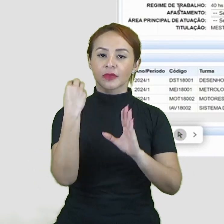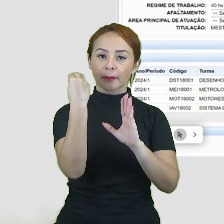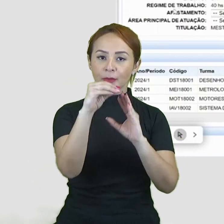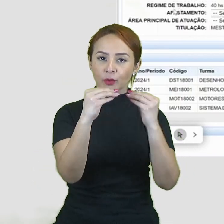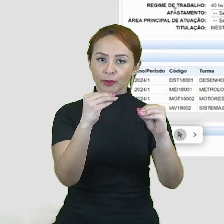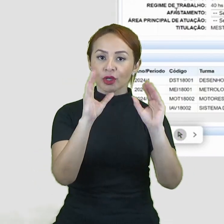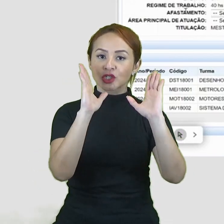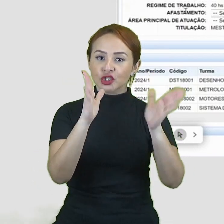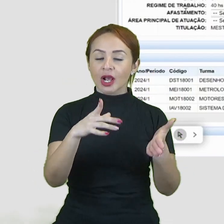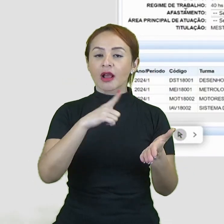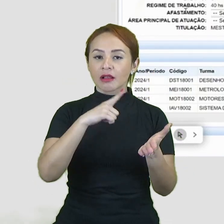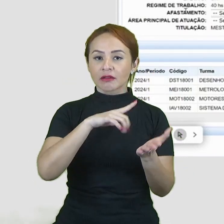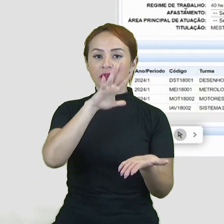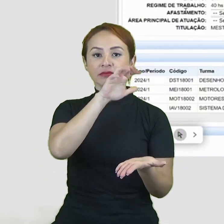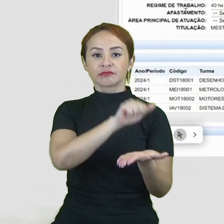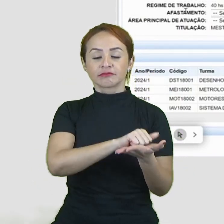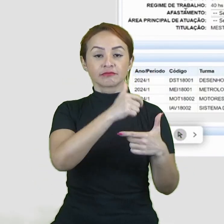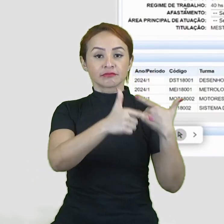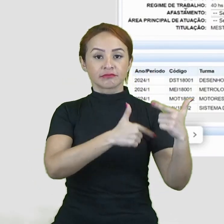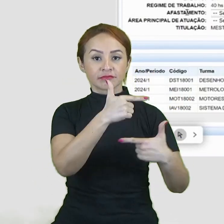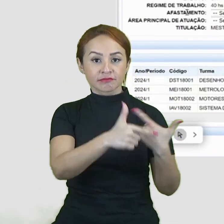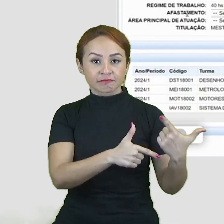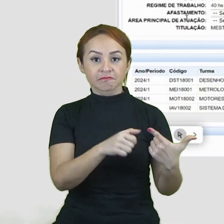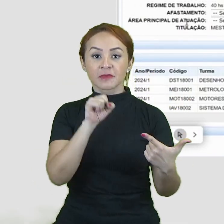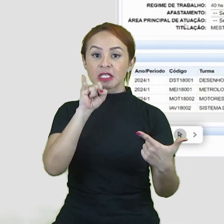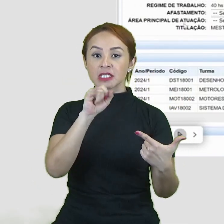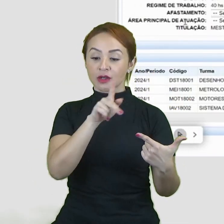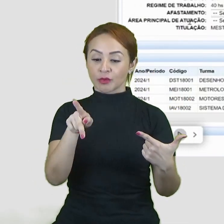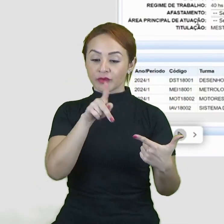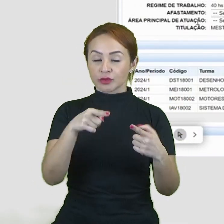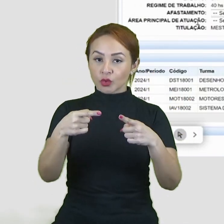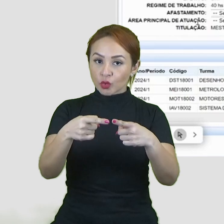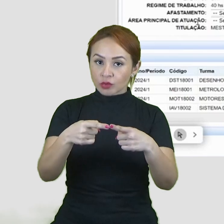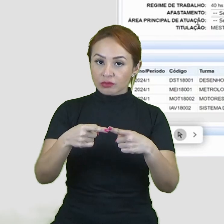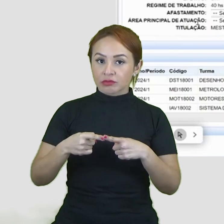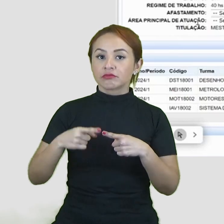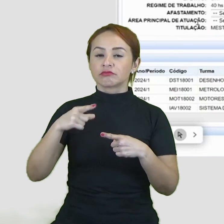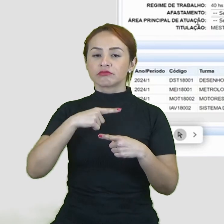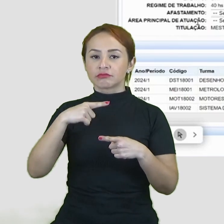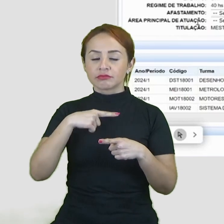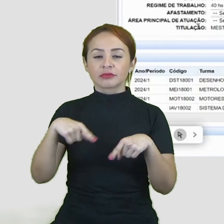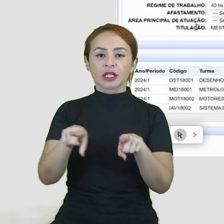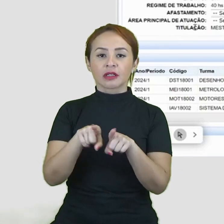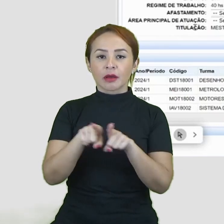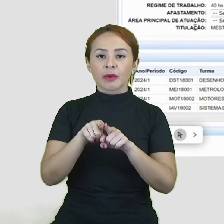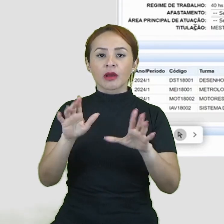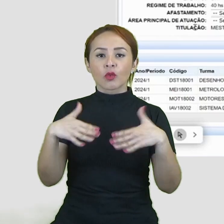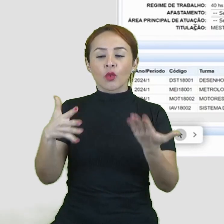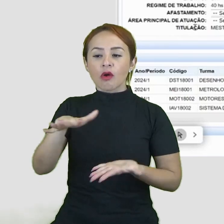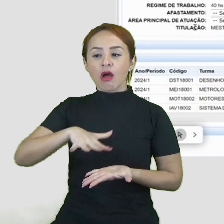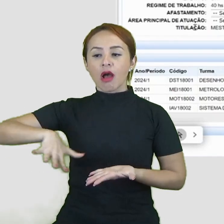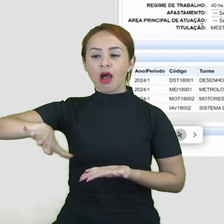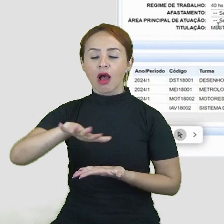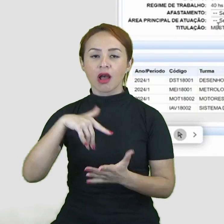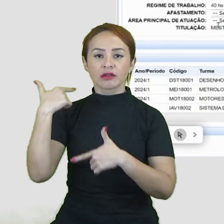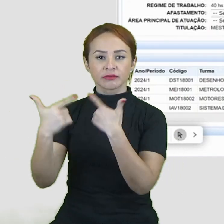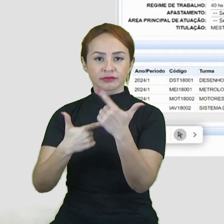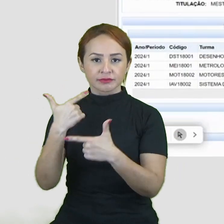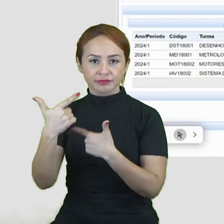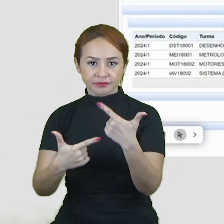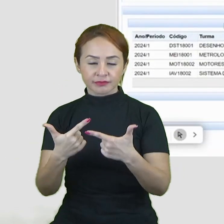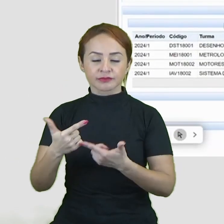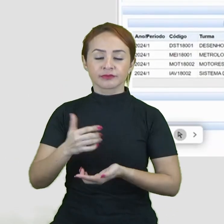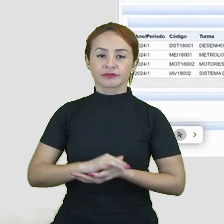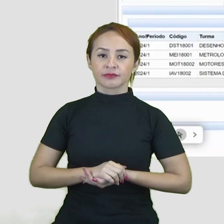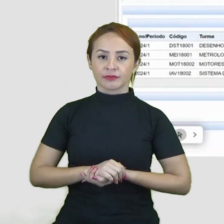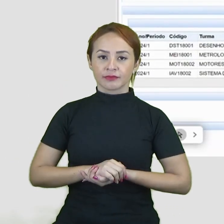trabalho, se o docente está em afastamento, qual a área principal de atuação e a titulação.